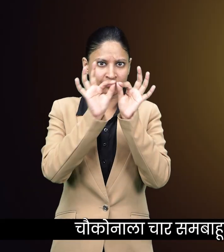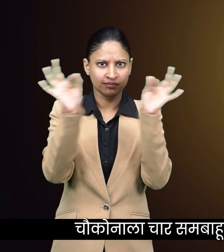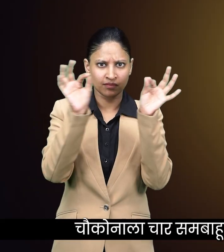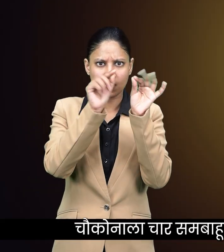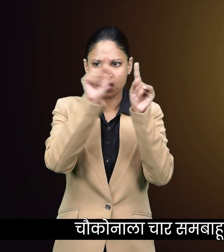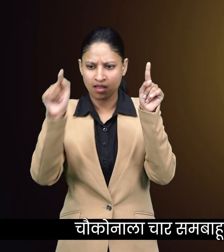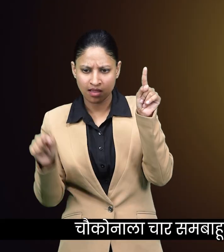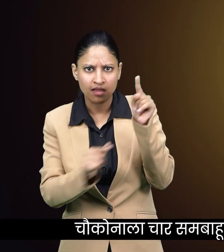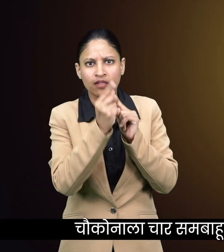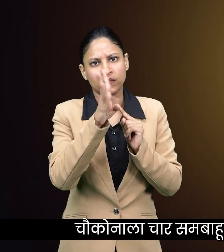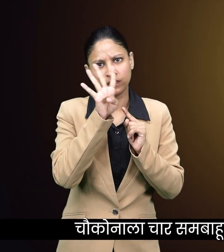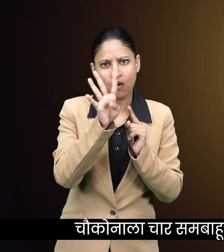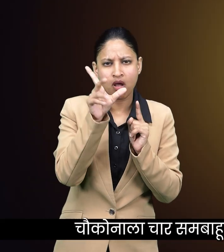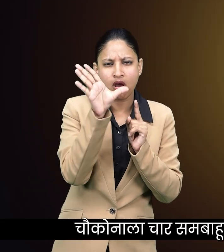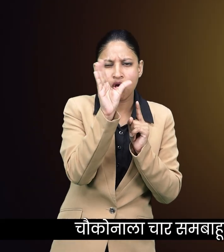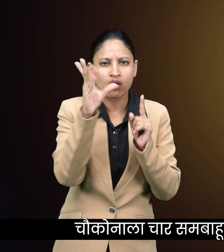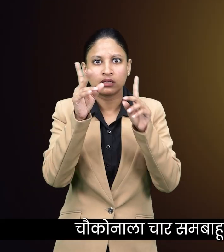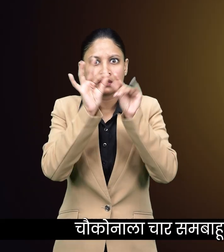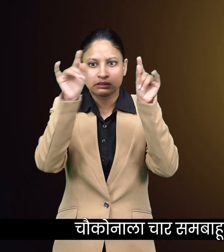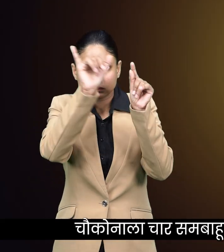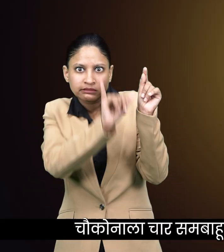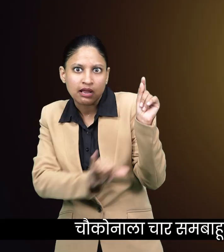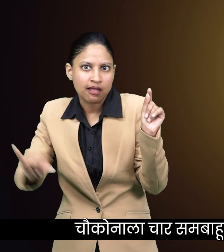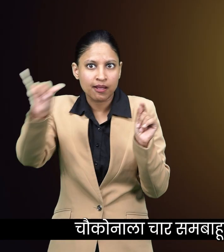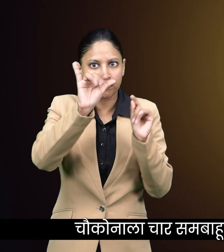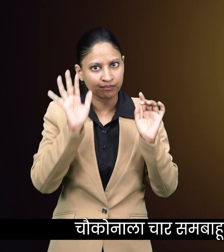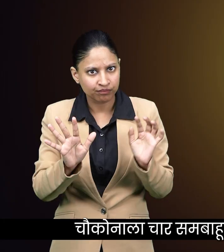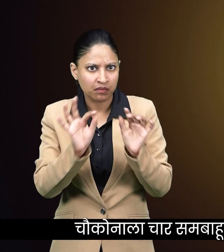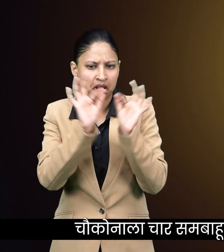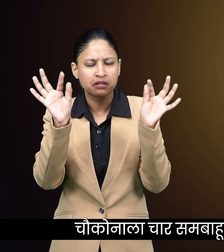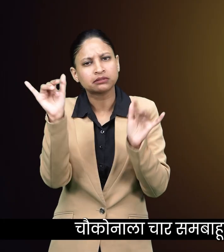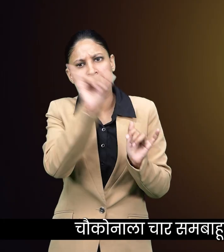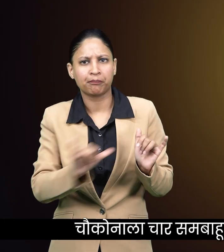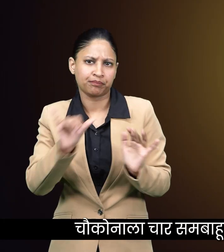चौकोनाला 4 समबाहू बाजू असतात. प्रत्येक बाजूची लांबी सारखी असते.